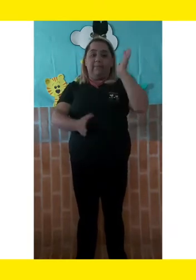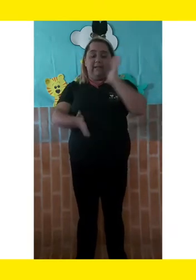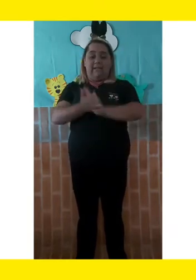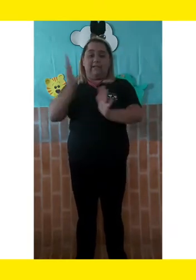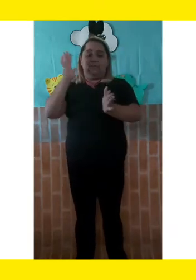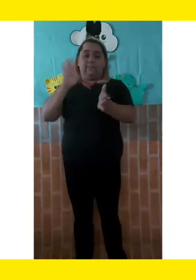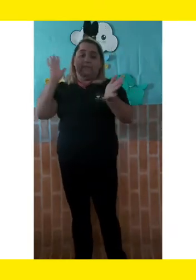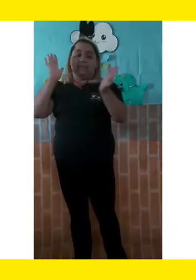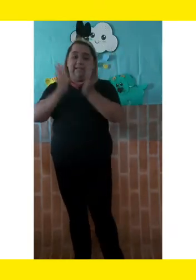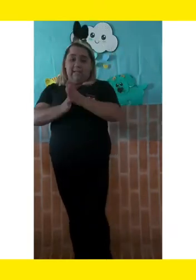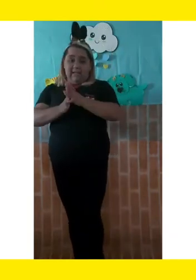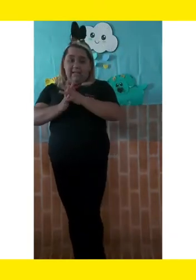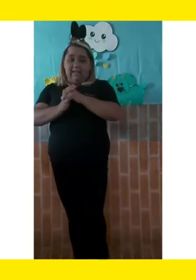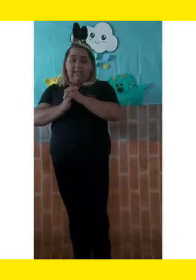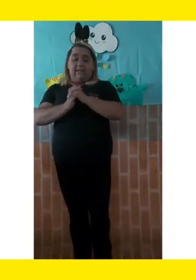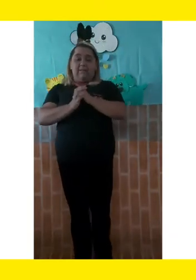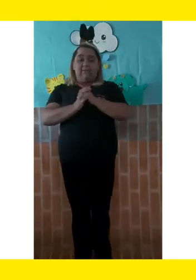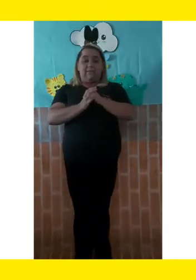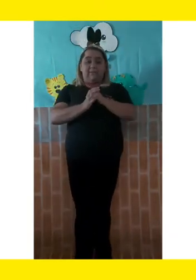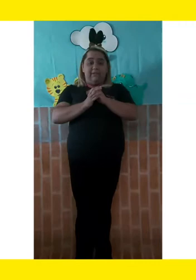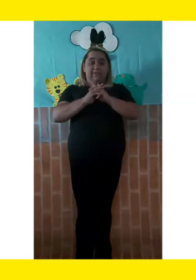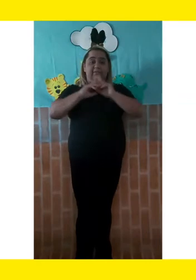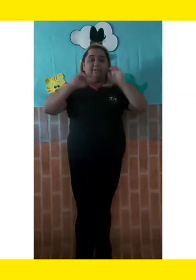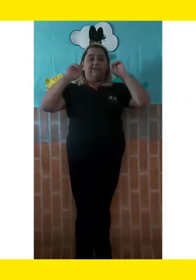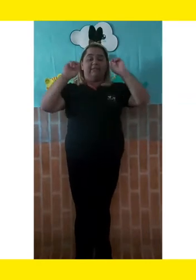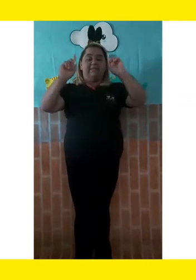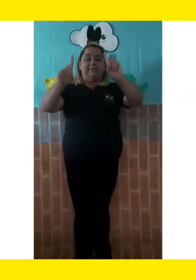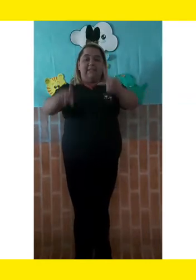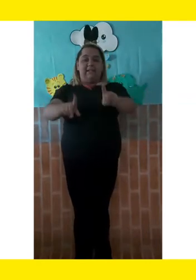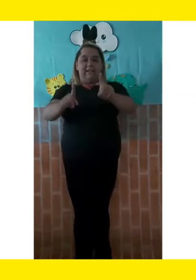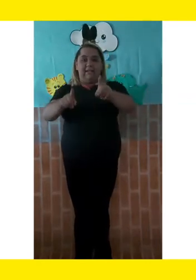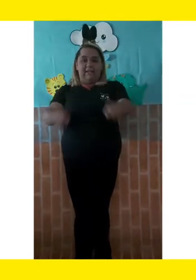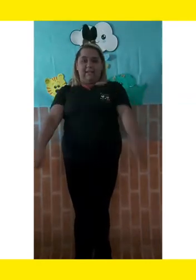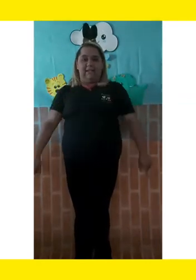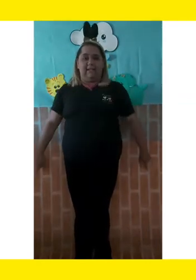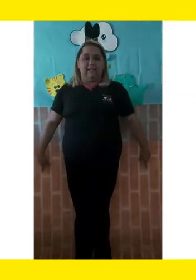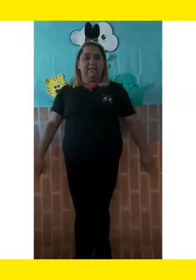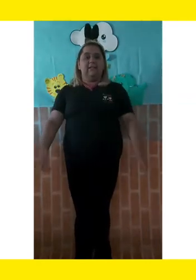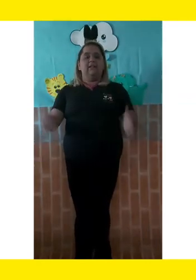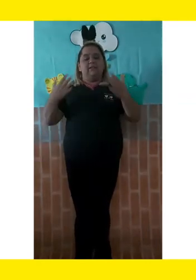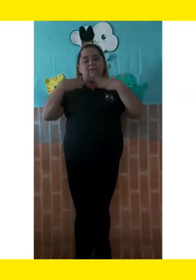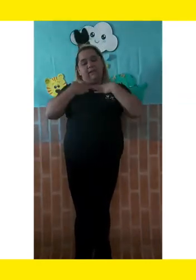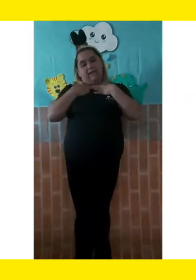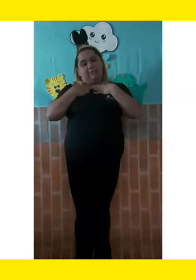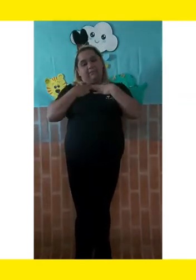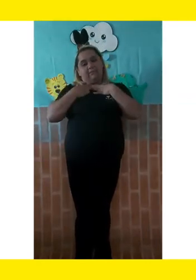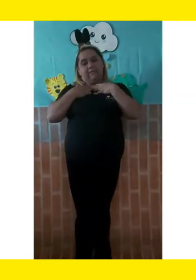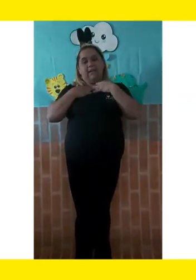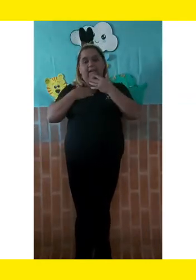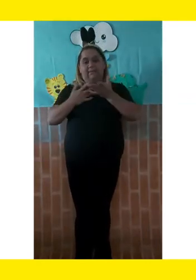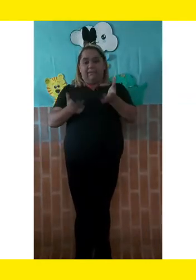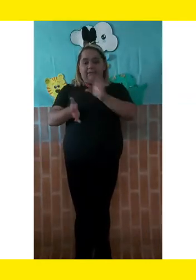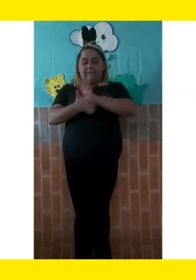o palhaço pode ser você, ou eu, quem é que falta?